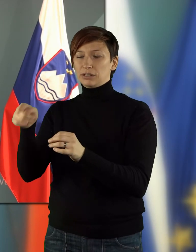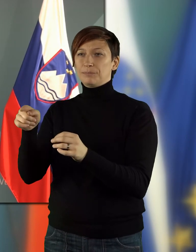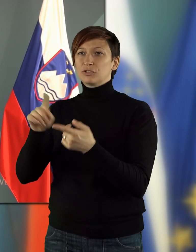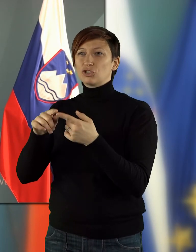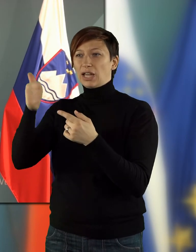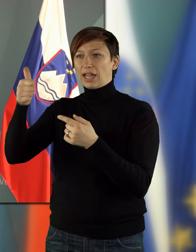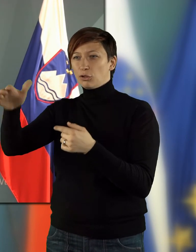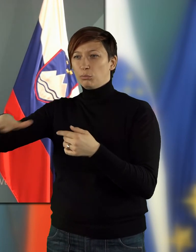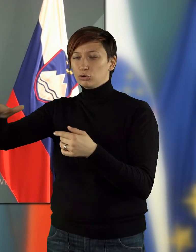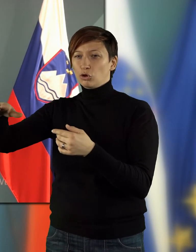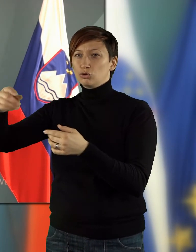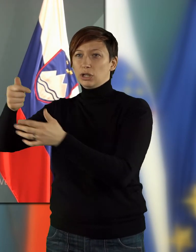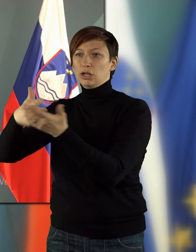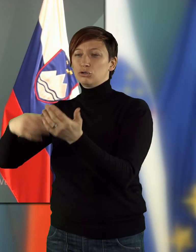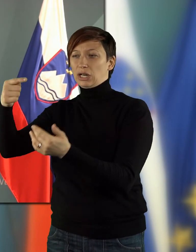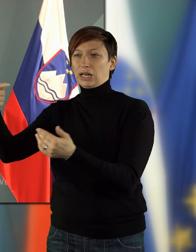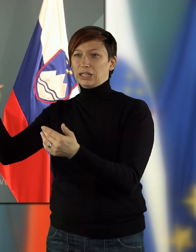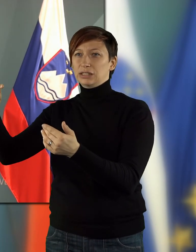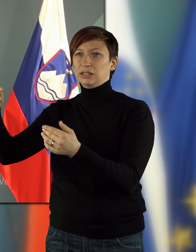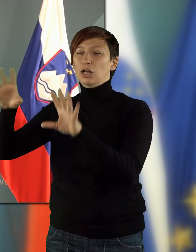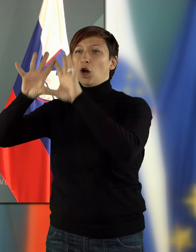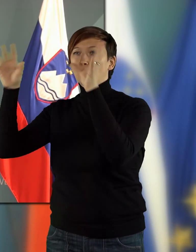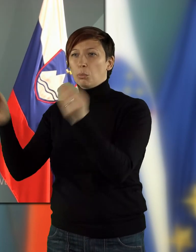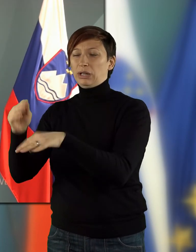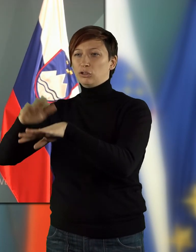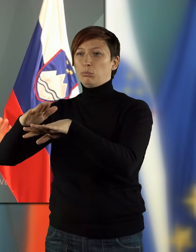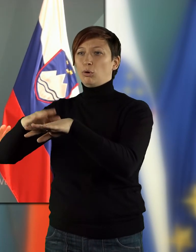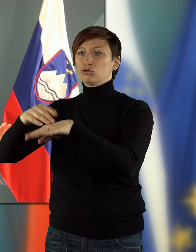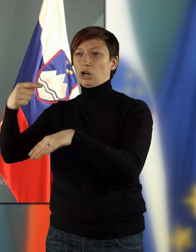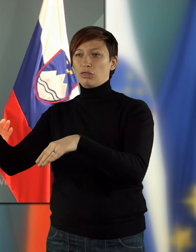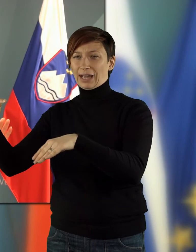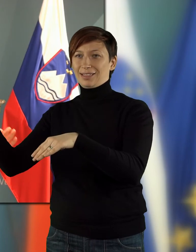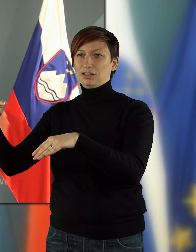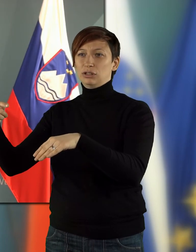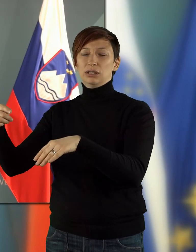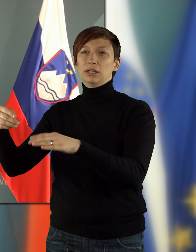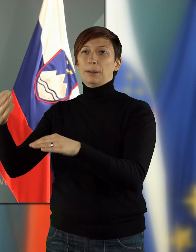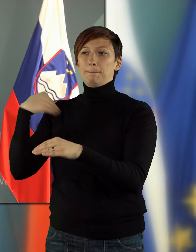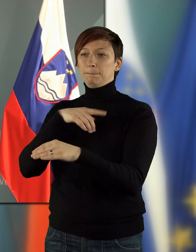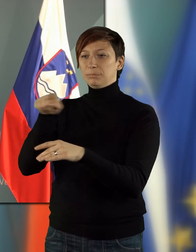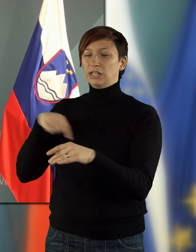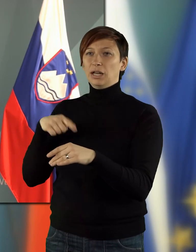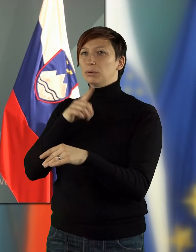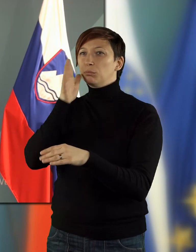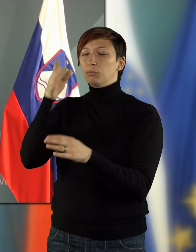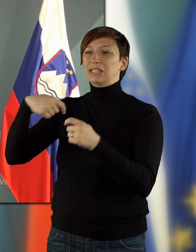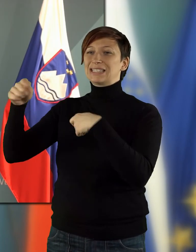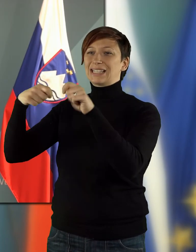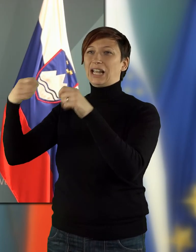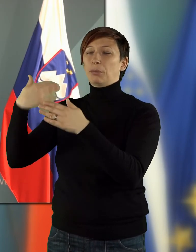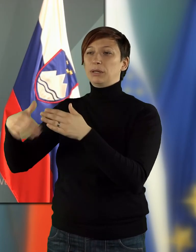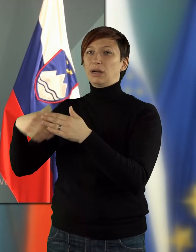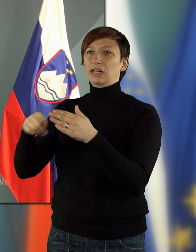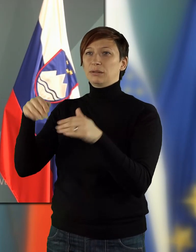pripravljenosti, ker tam je, če je eno področje ocenjeno za negativno, komplet poročilo negativno in mi preden ne bomo